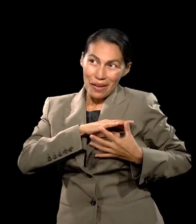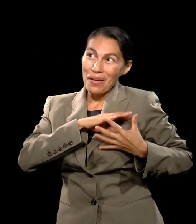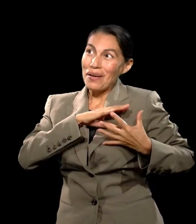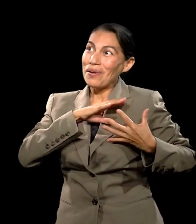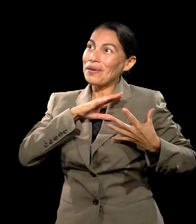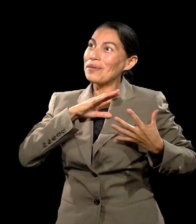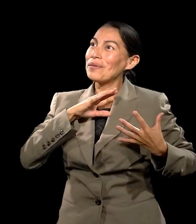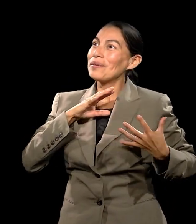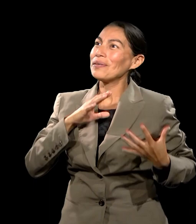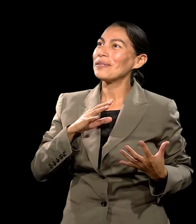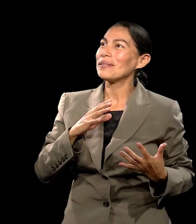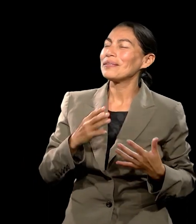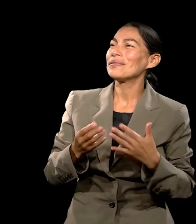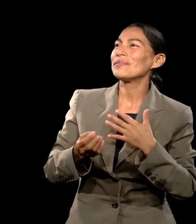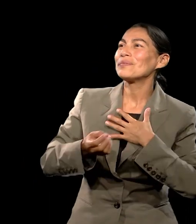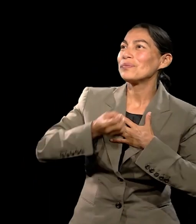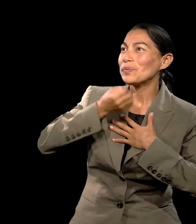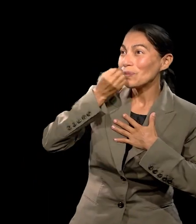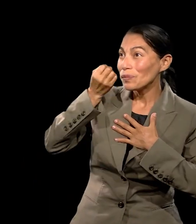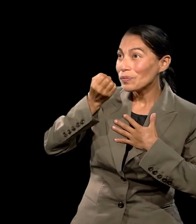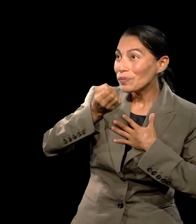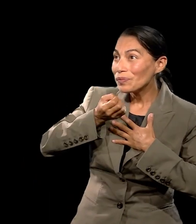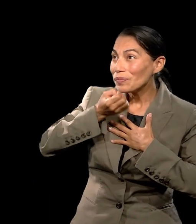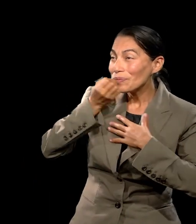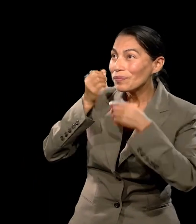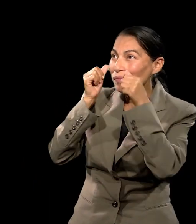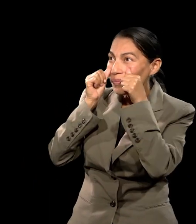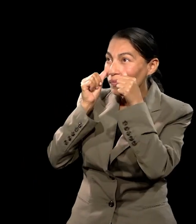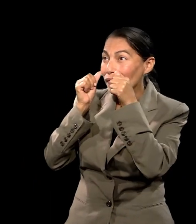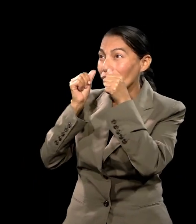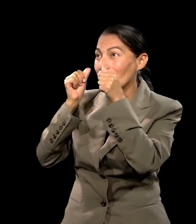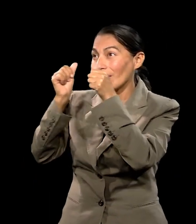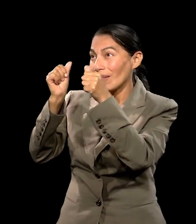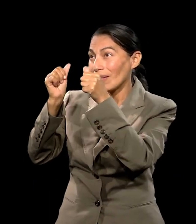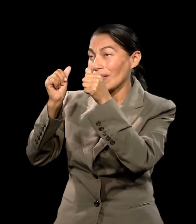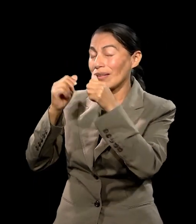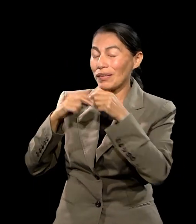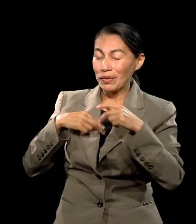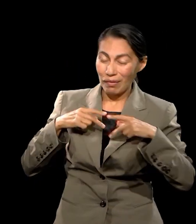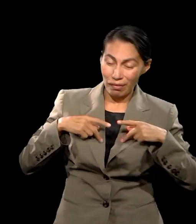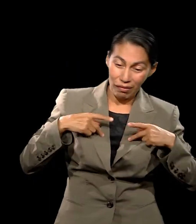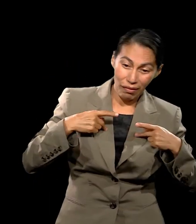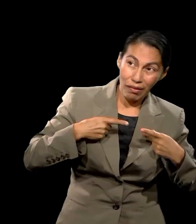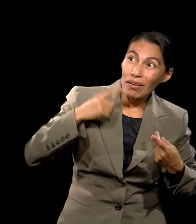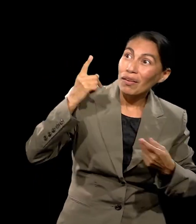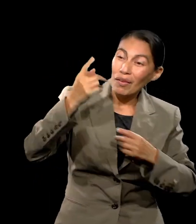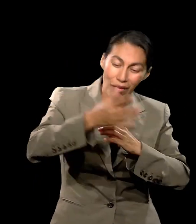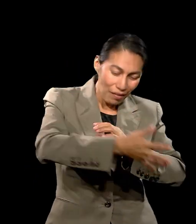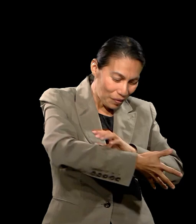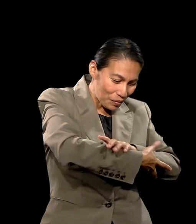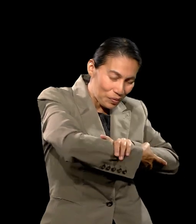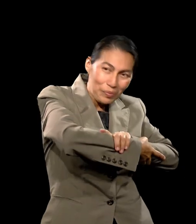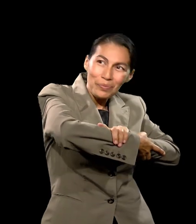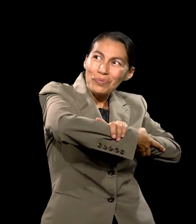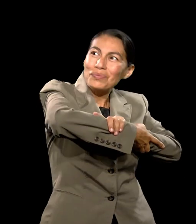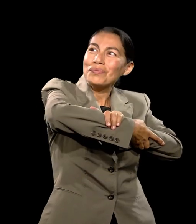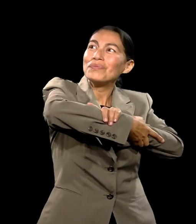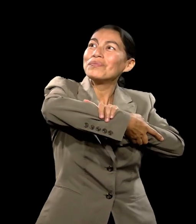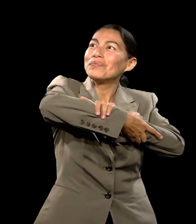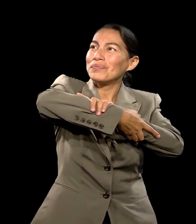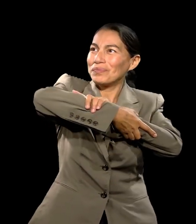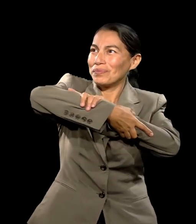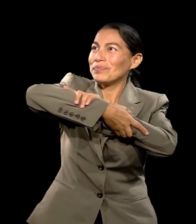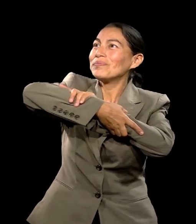mi fe, escucha mi oración. No me